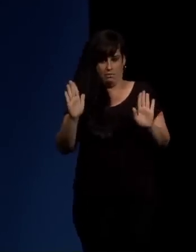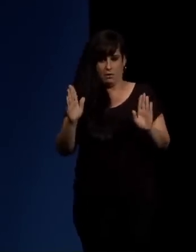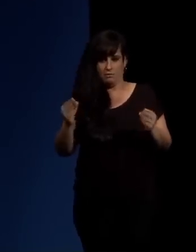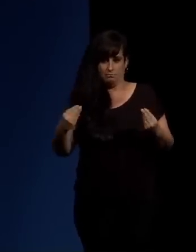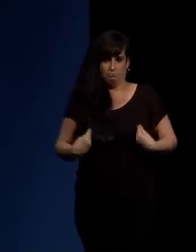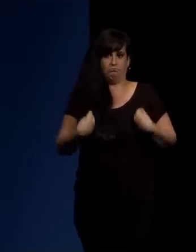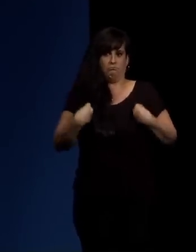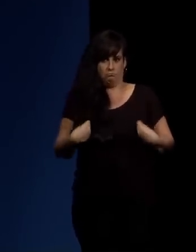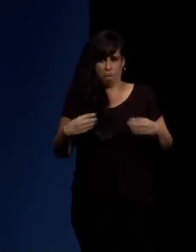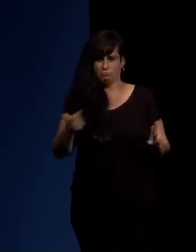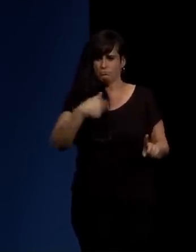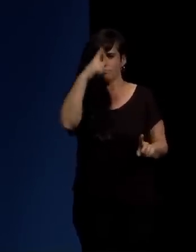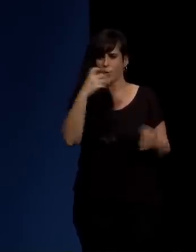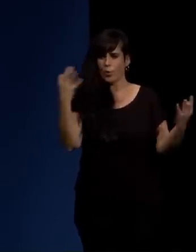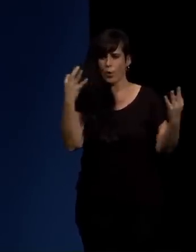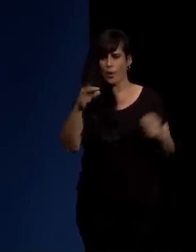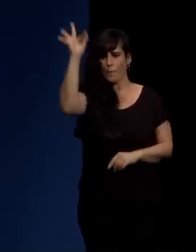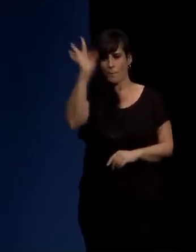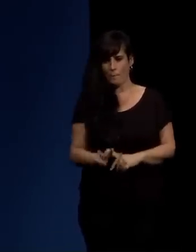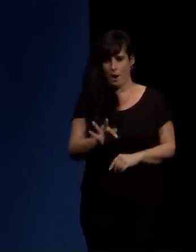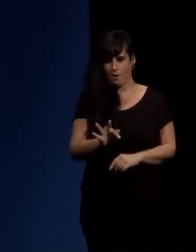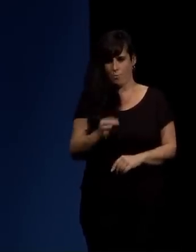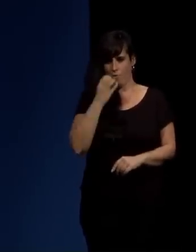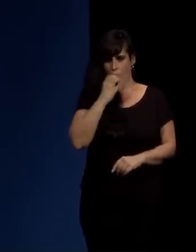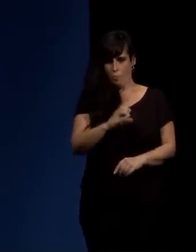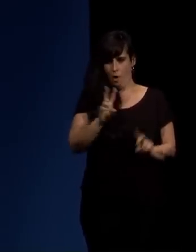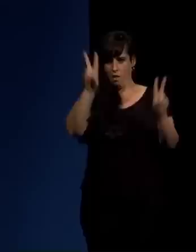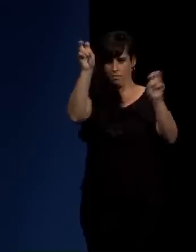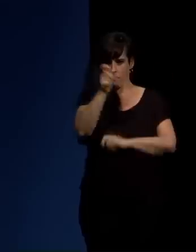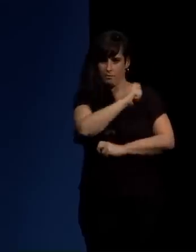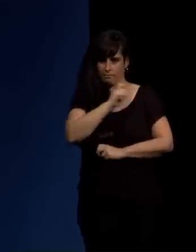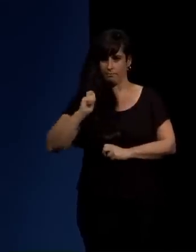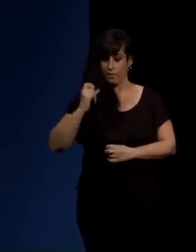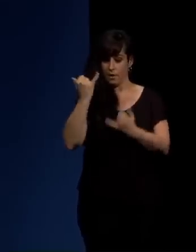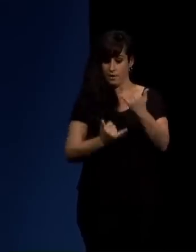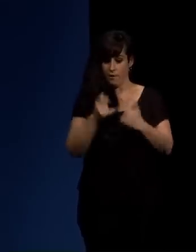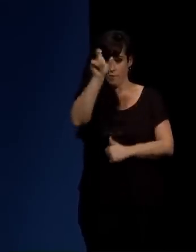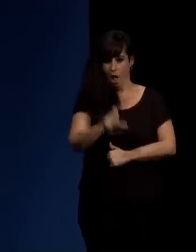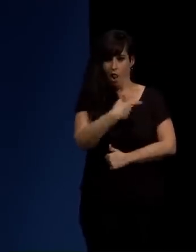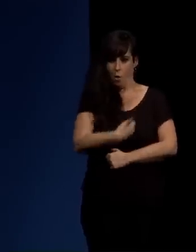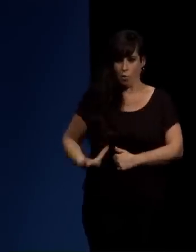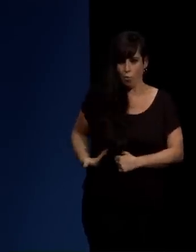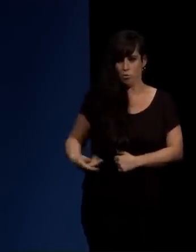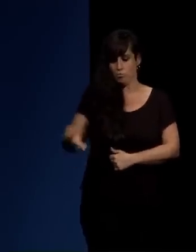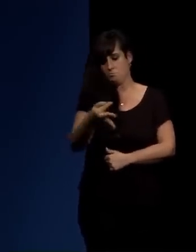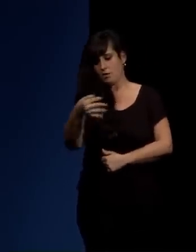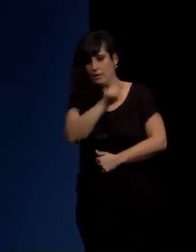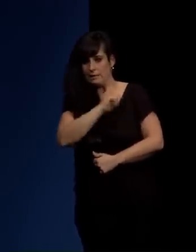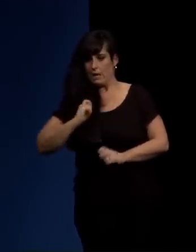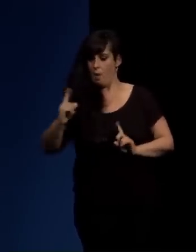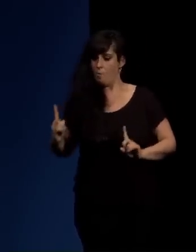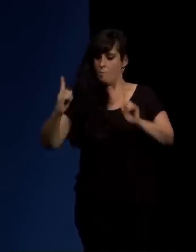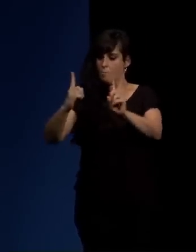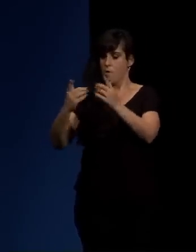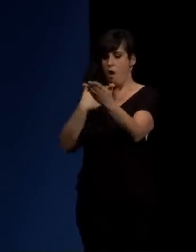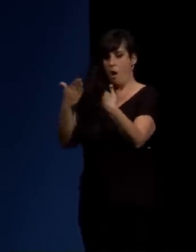unha película cubana de hai moitos anos sobre o escravismo. Hai unha conversa entre o amo e un escravo, e lle di o amo, es